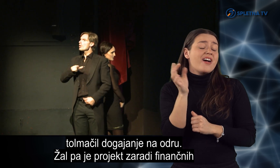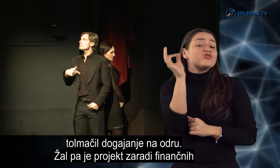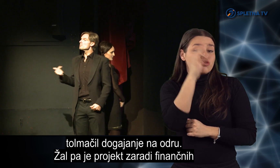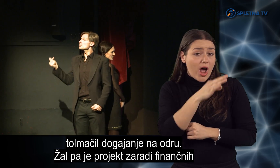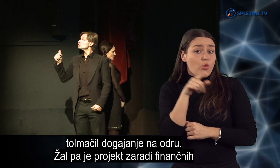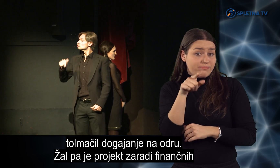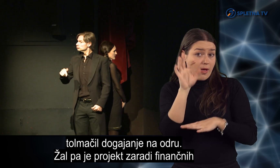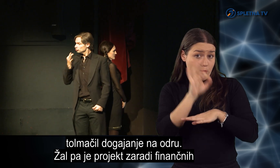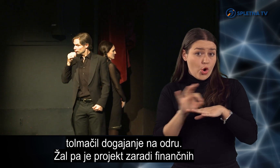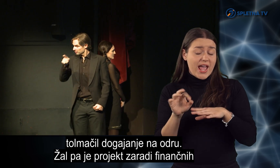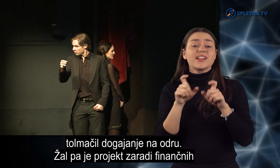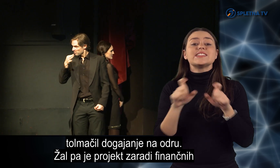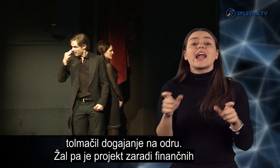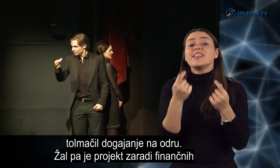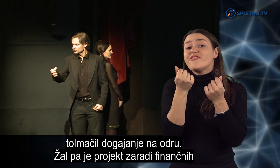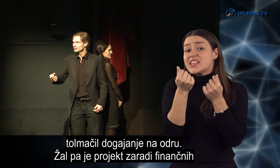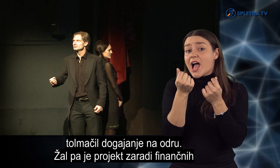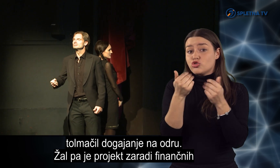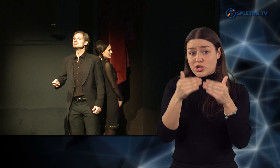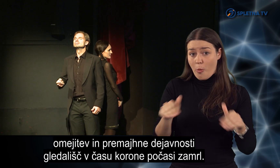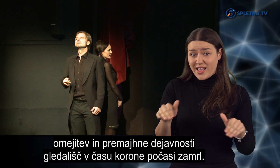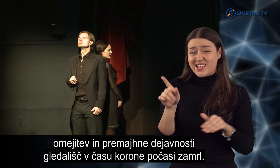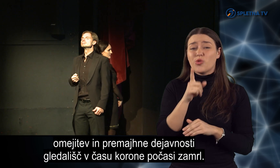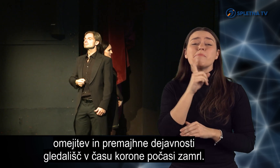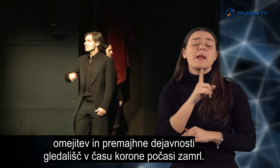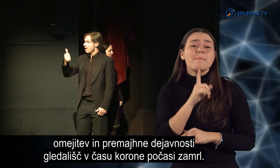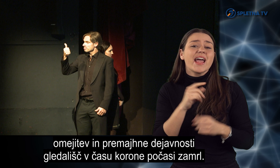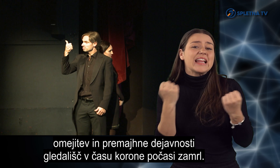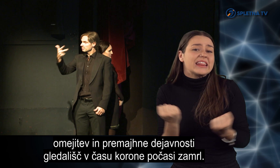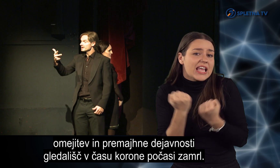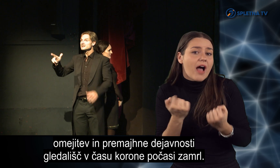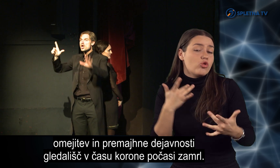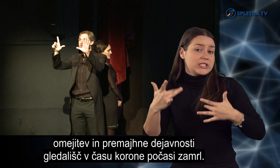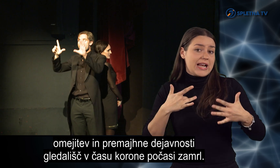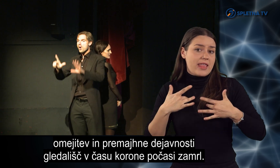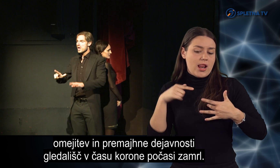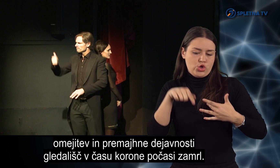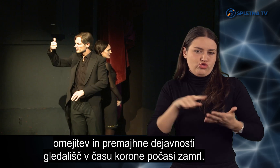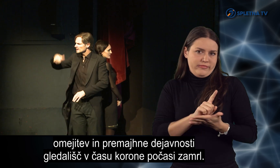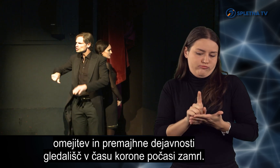Žal pa je projekt zaradi finančnih omejitev in premajhne dejavnosti gledališč v času korone počasi zamrl.